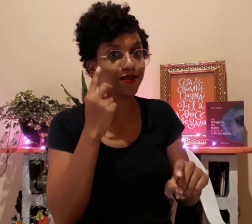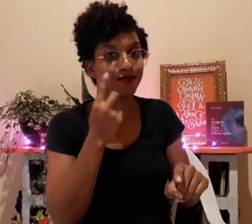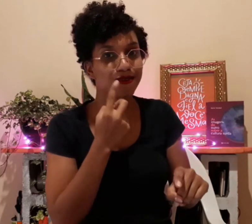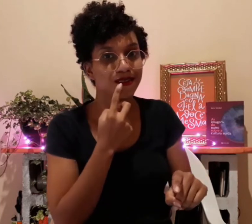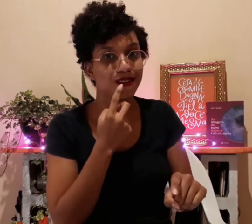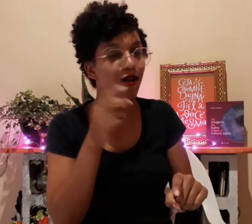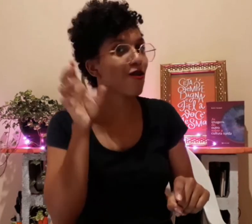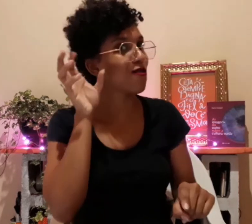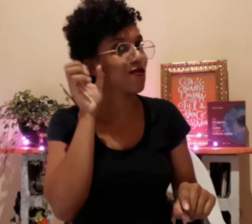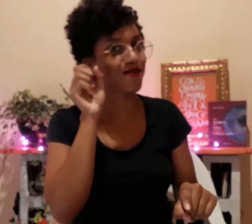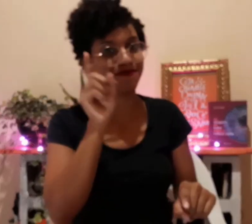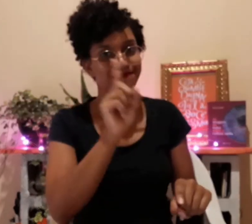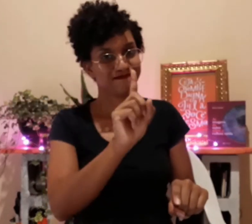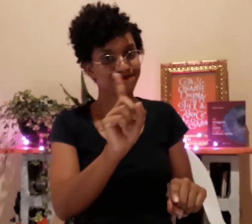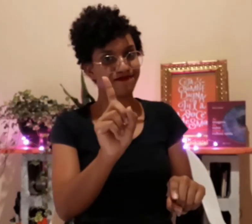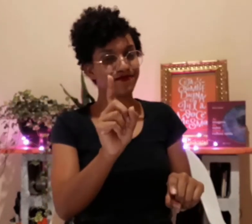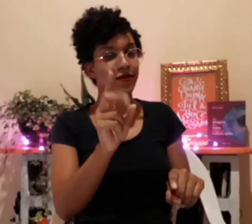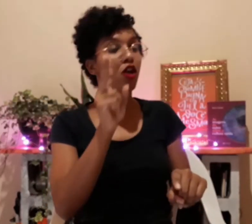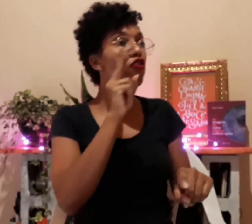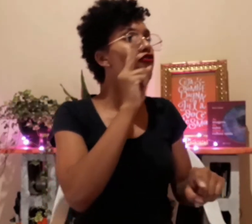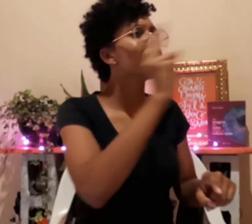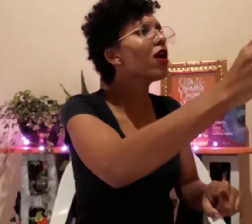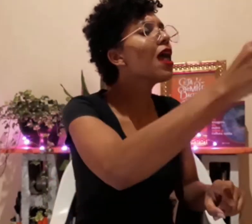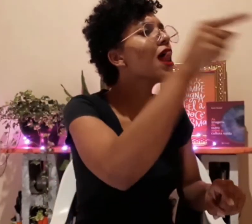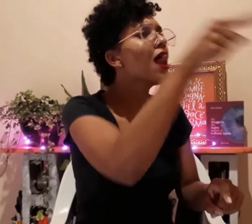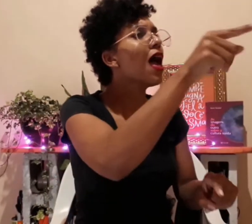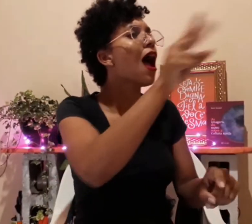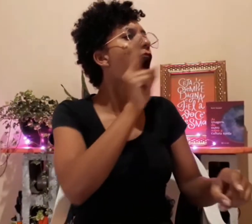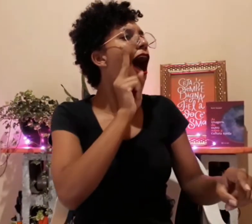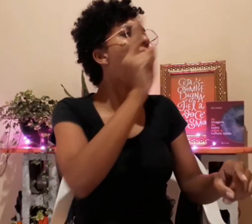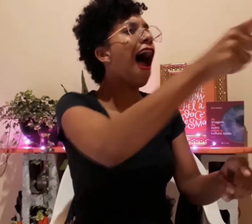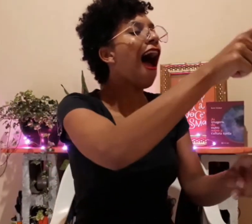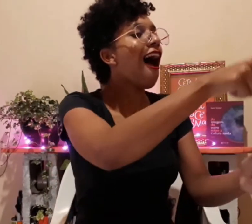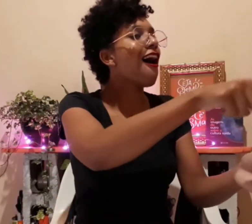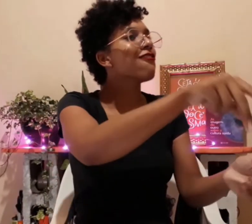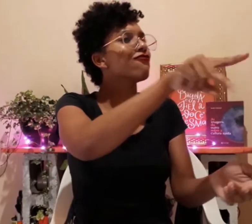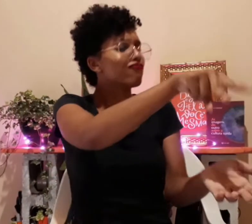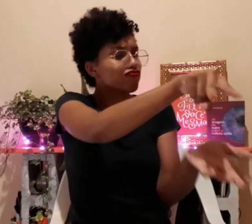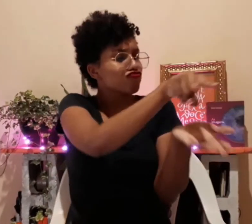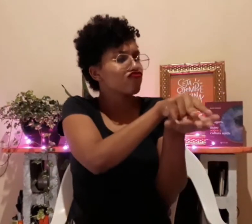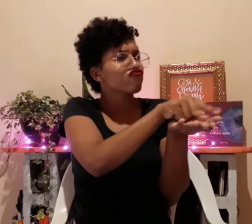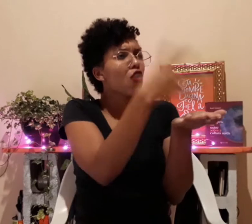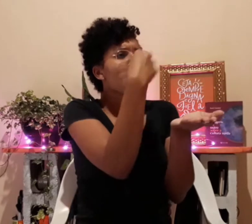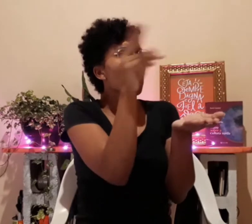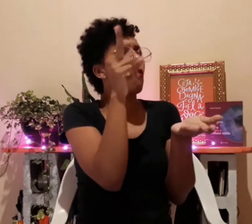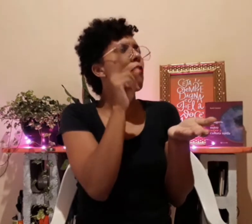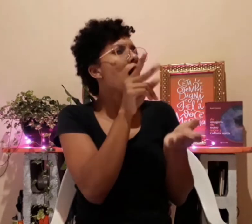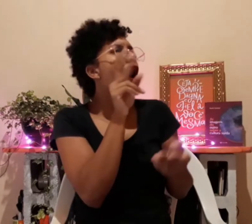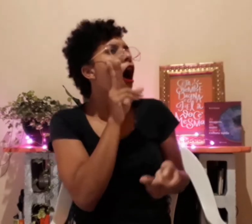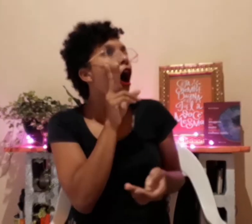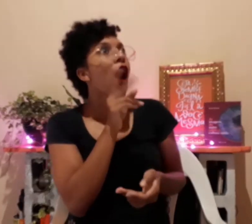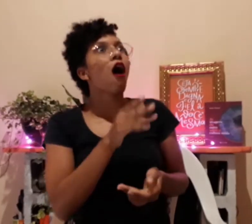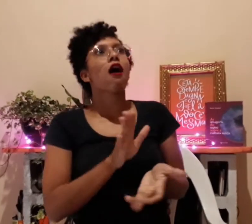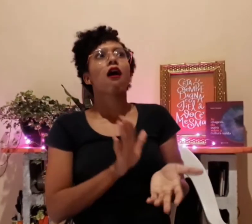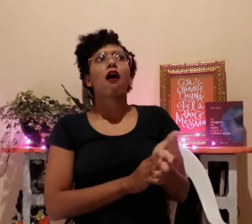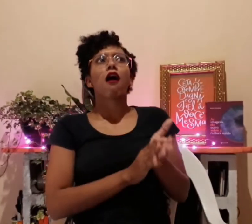ver. Ok? Ouvir, não. Ver o lobo mal deitado na cama da vovó. E